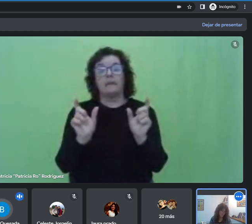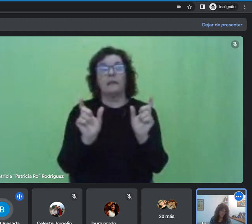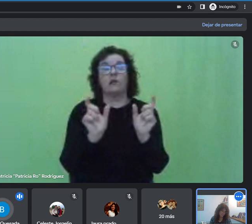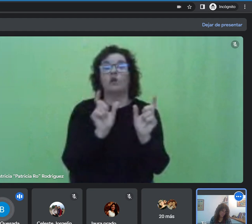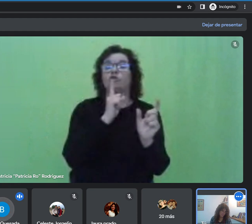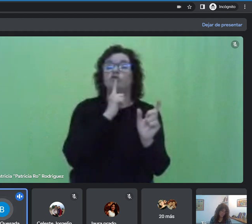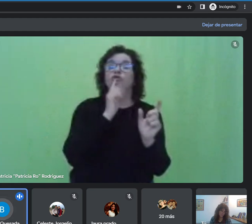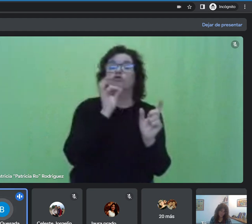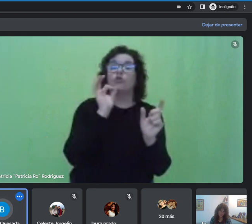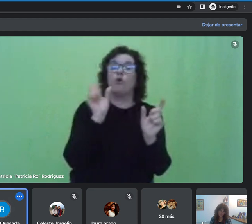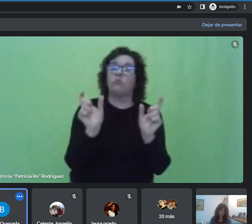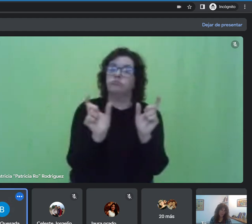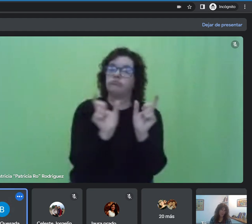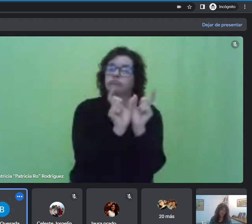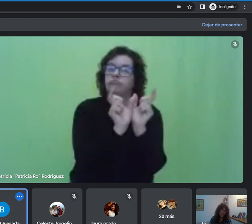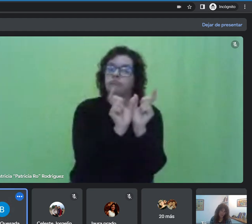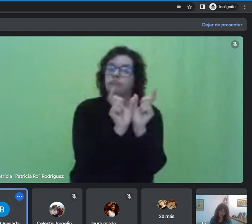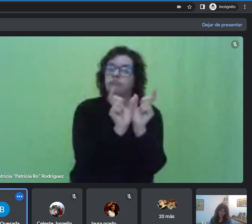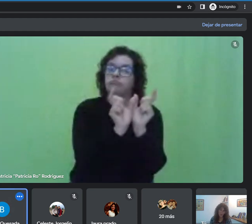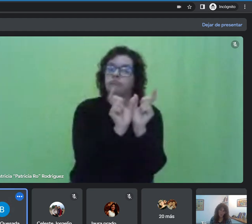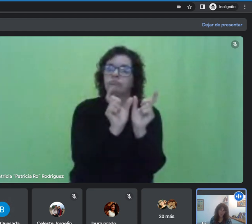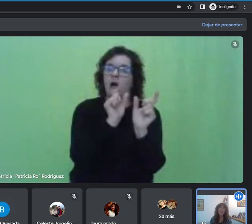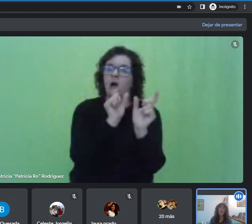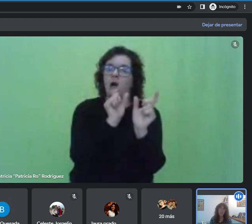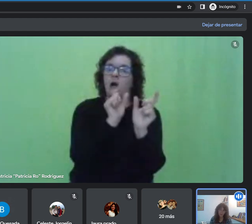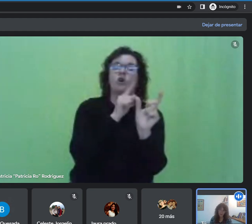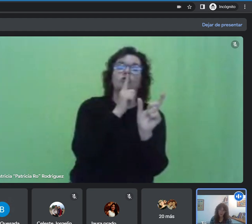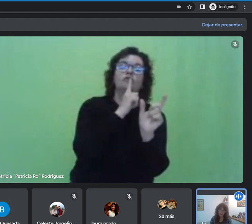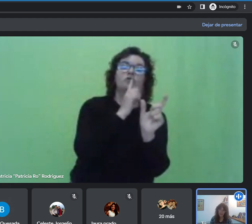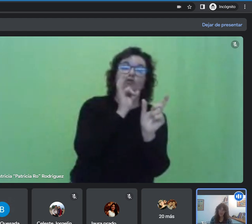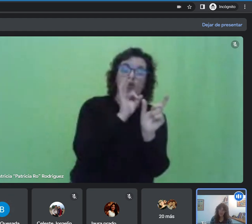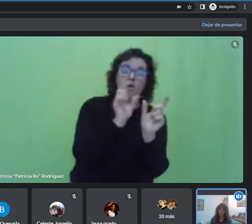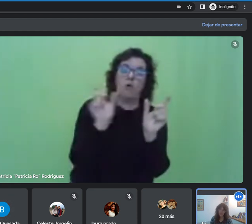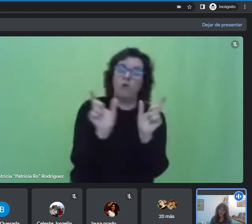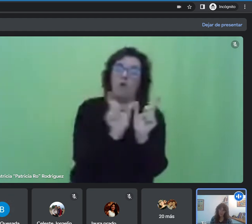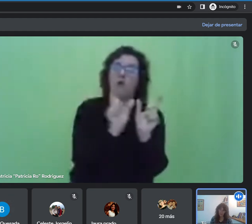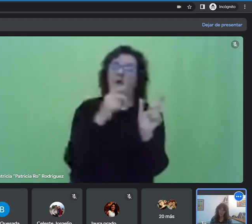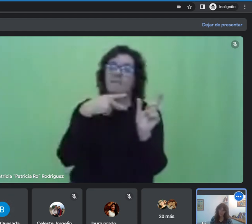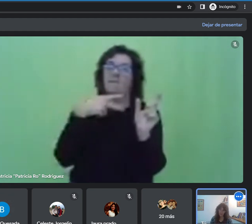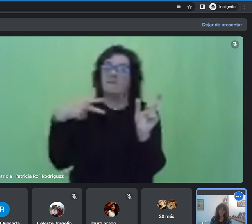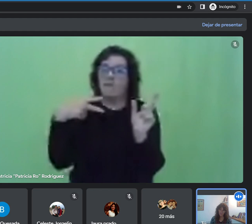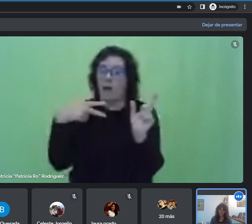Al verbo aprovechar. Claro, acompaña al verbo a formar el infinitivo.